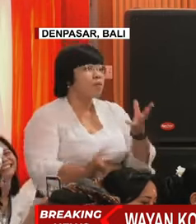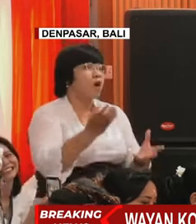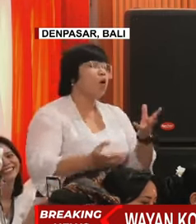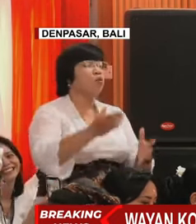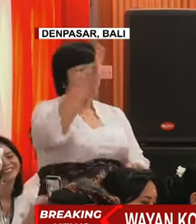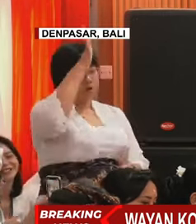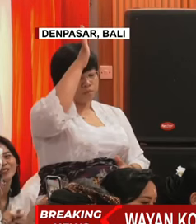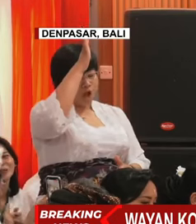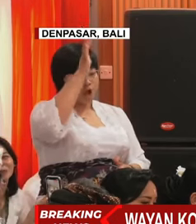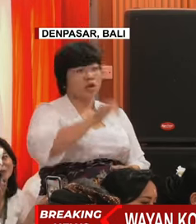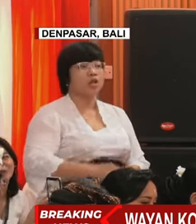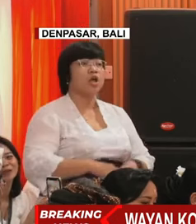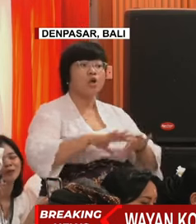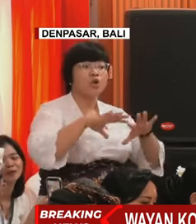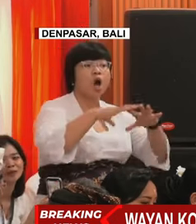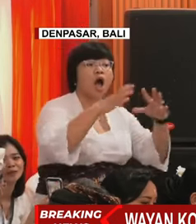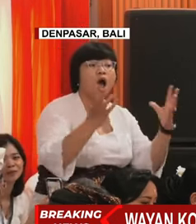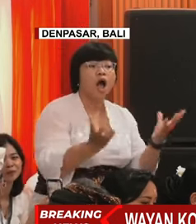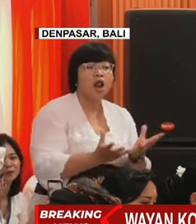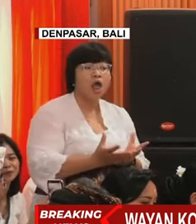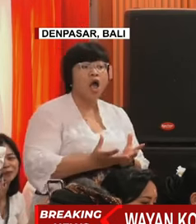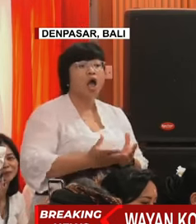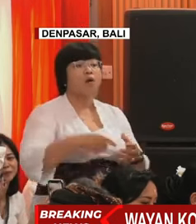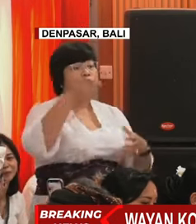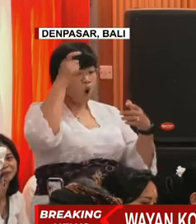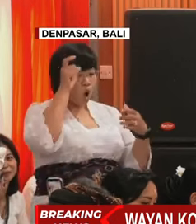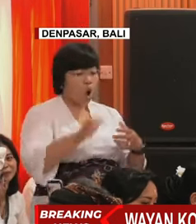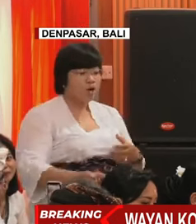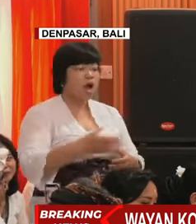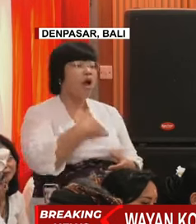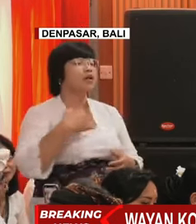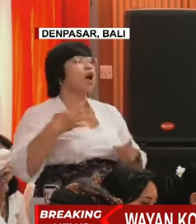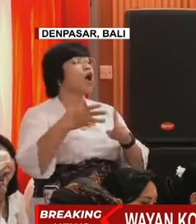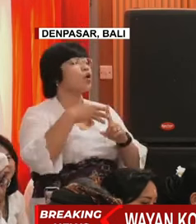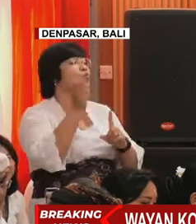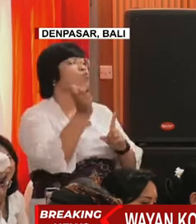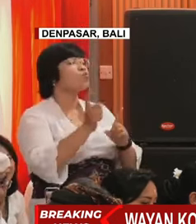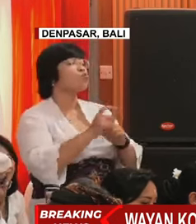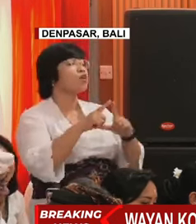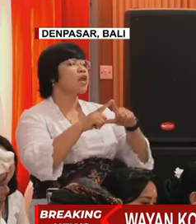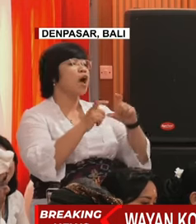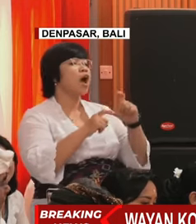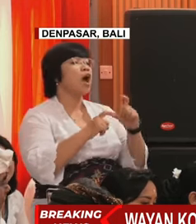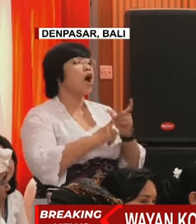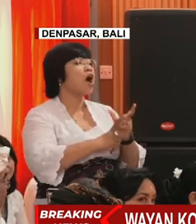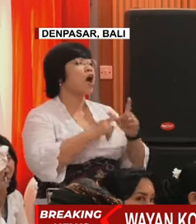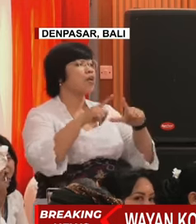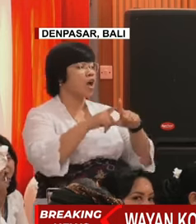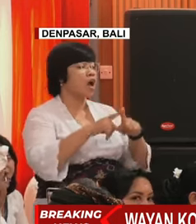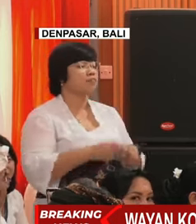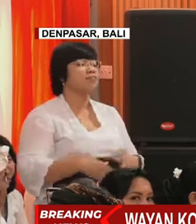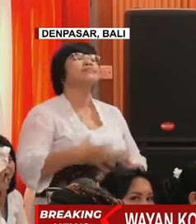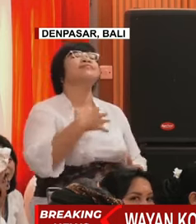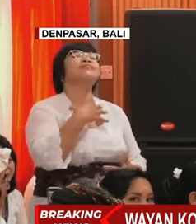ee hampir semua partai untuk kemudian bisa mengajukan calonnya masing-masing atau kadernya masing-masing Saya kira itu yang menyebabkan